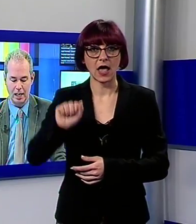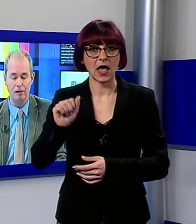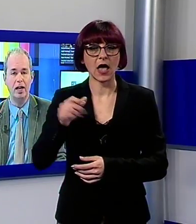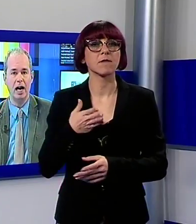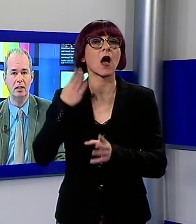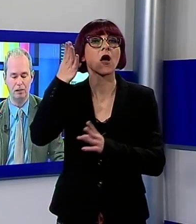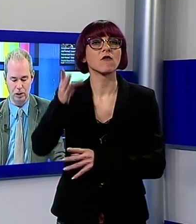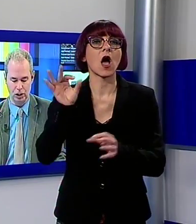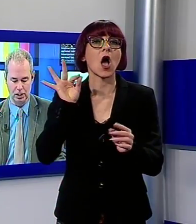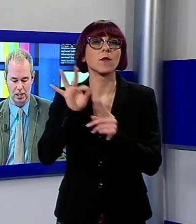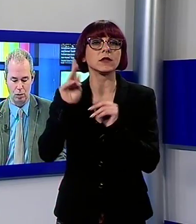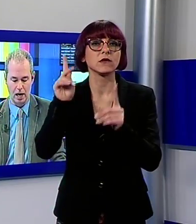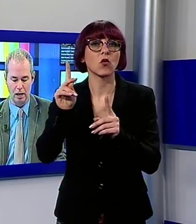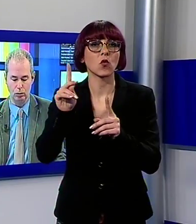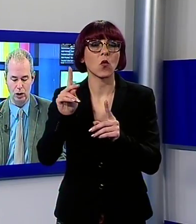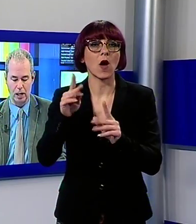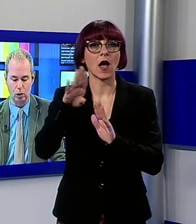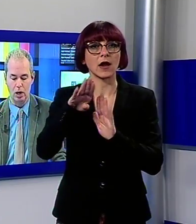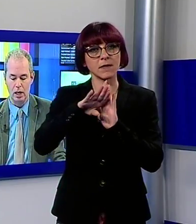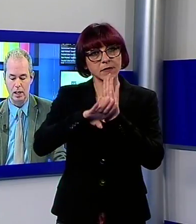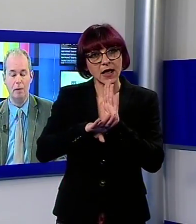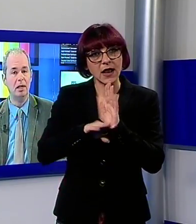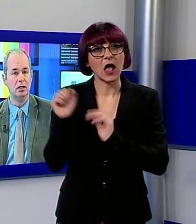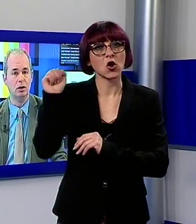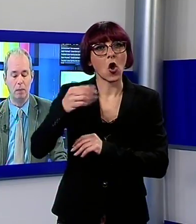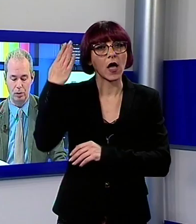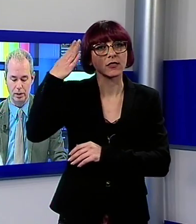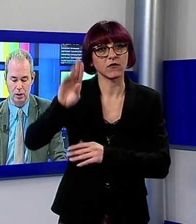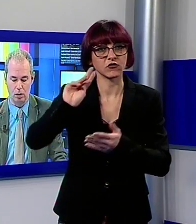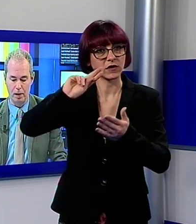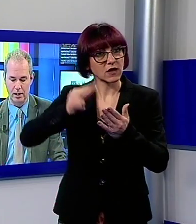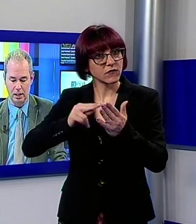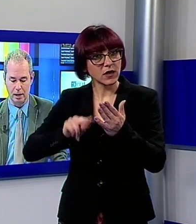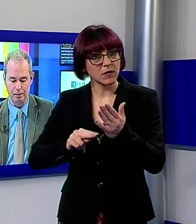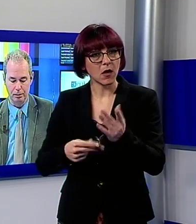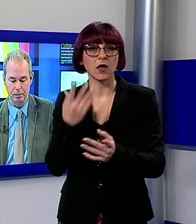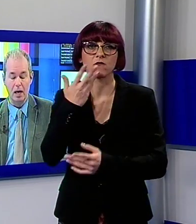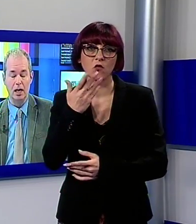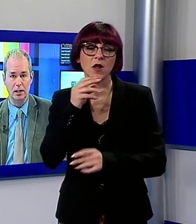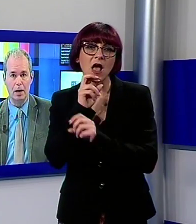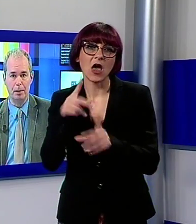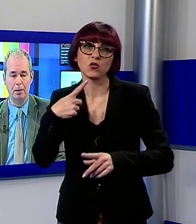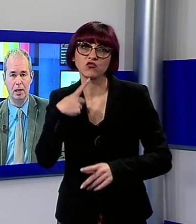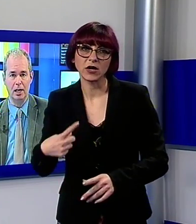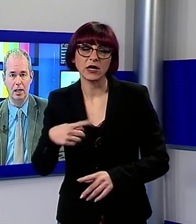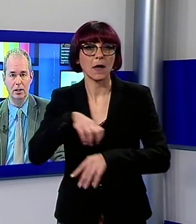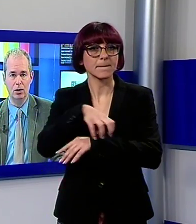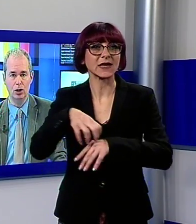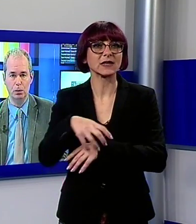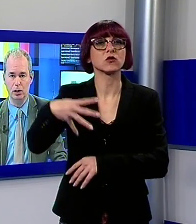l'anagrafe antifascista. Lo ha annunciato il ministro Maurizio Martina. E sempre per le elezioni ci spostiamo